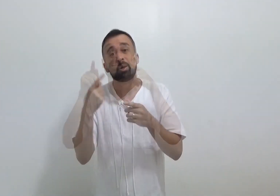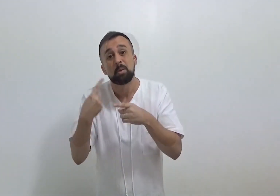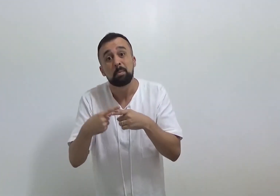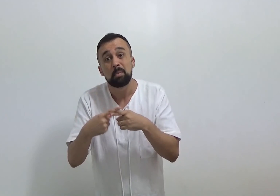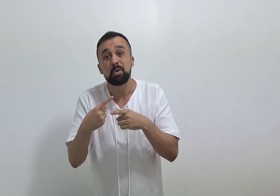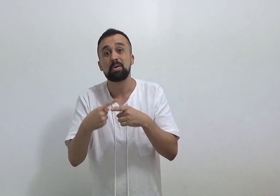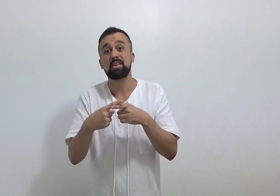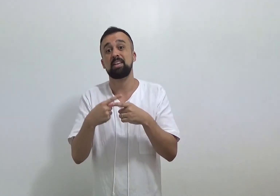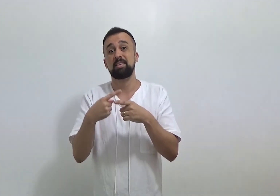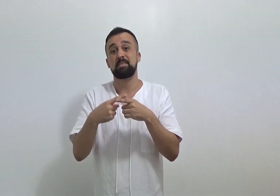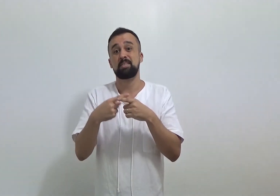povos indígenas,